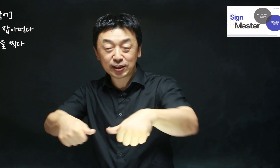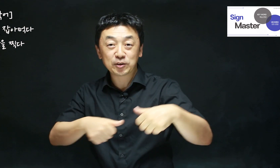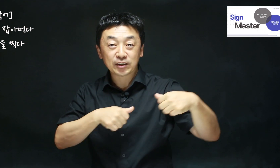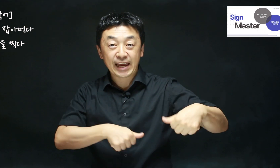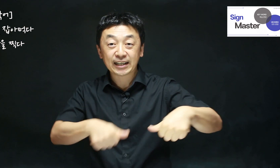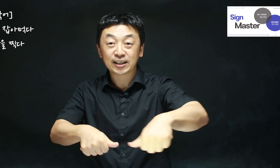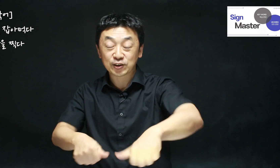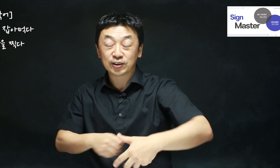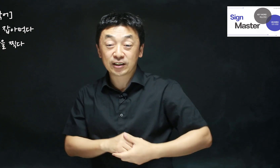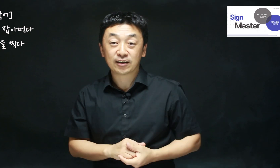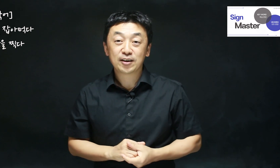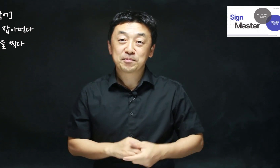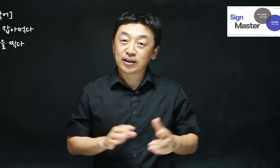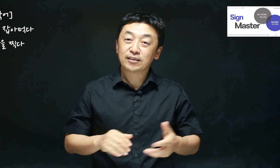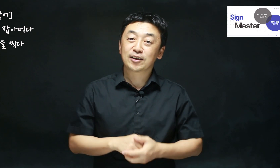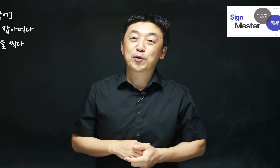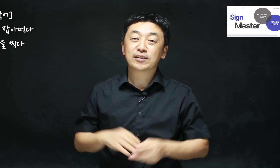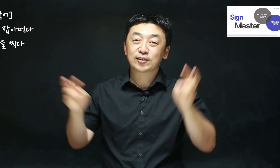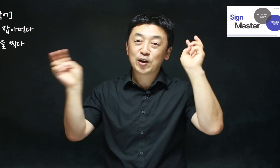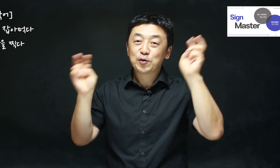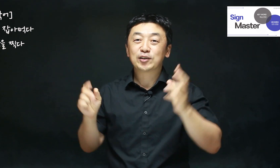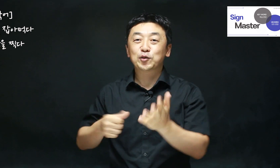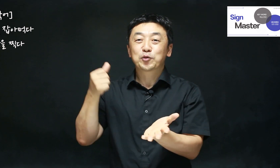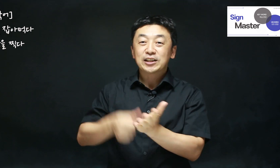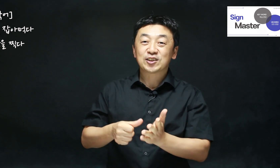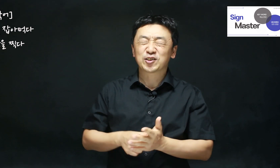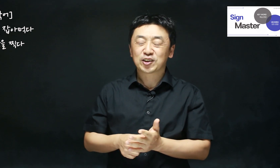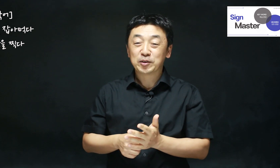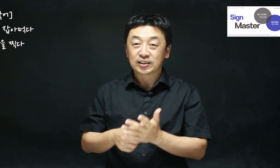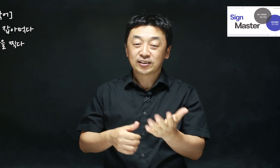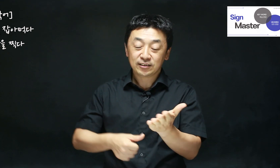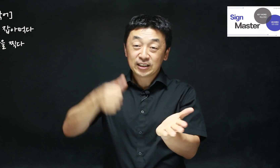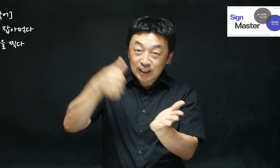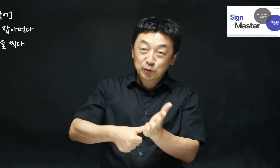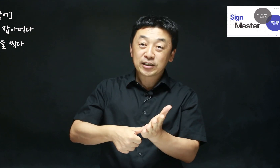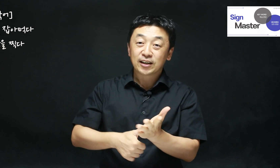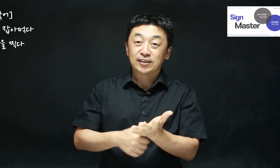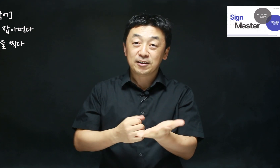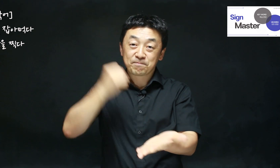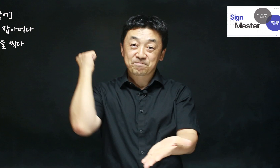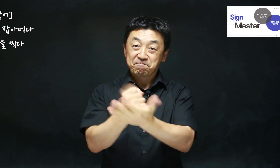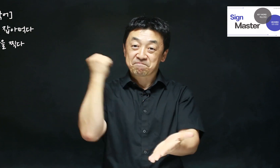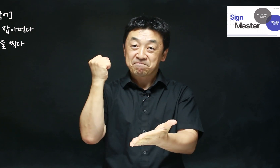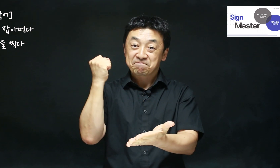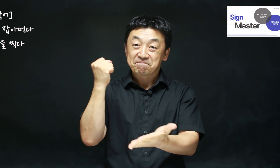찍으면서 계약을 한 거죠. 네. 만약에 내가 회사에서 도장을 찍었어. 그러면 그때는 이 도장이 아니라